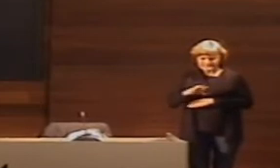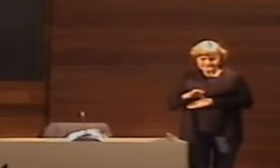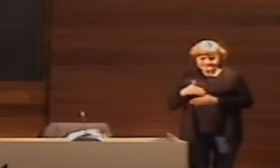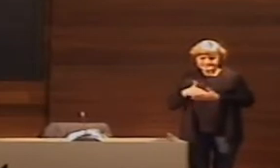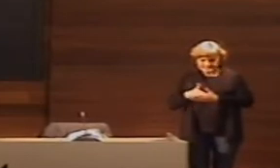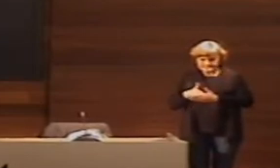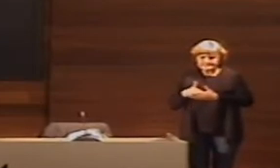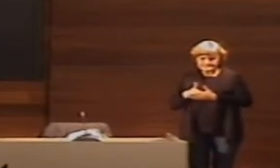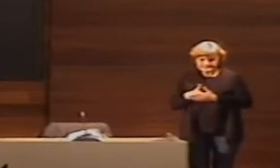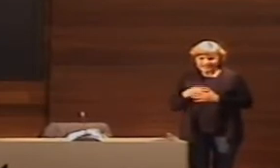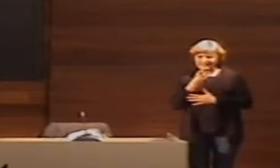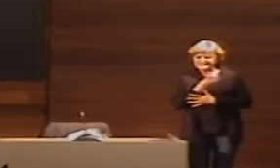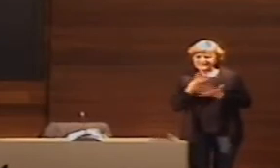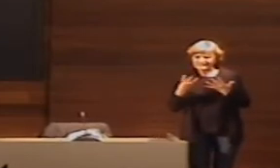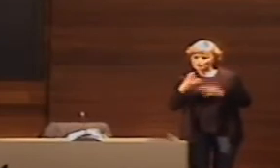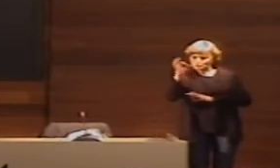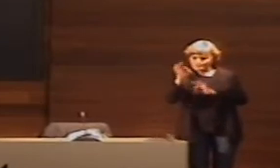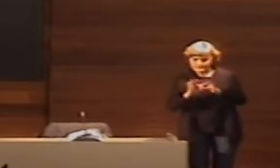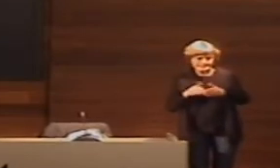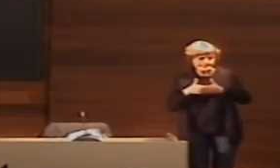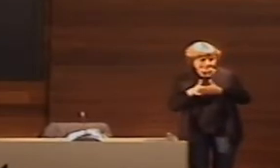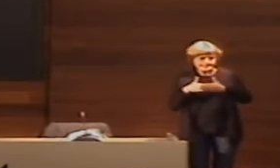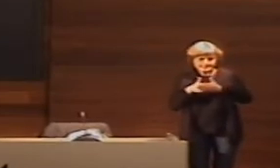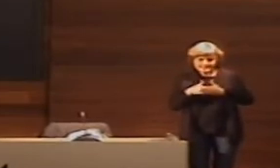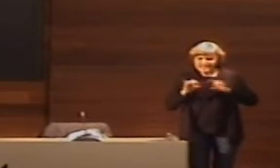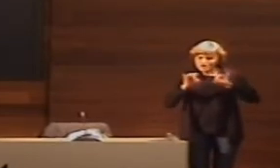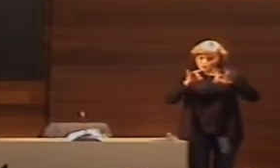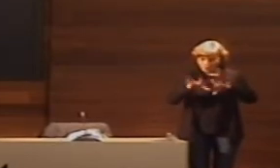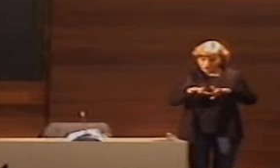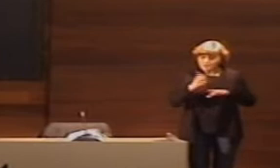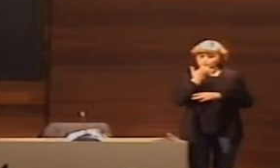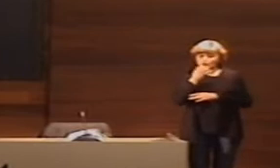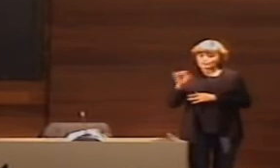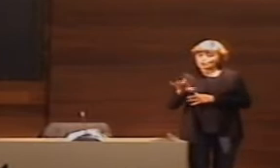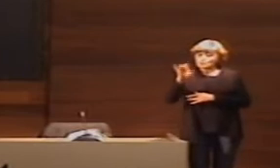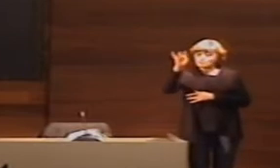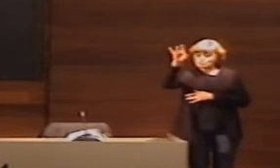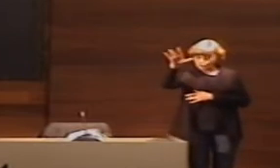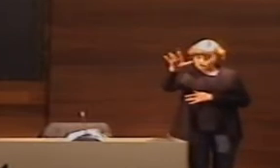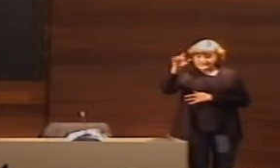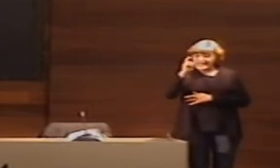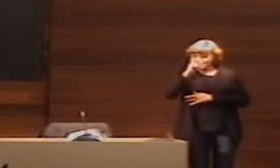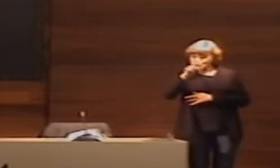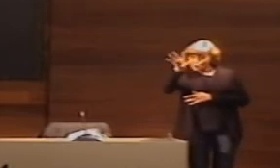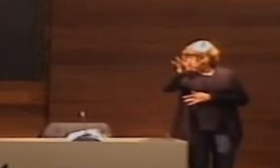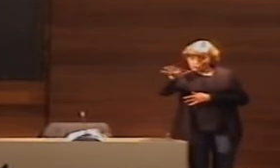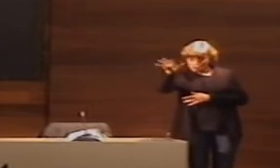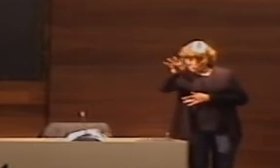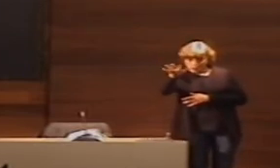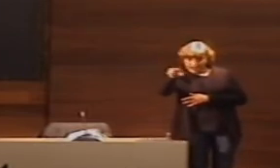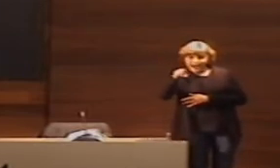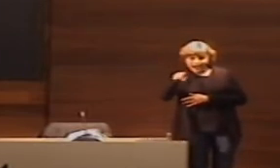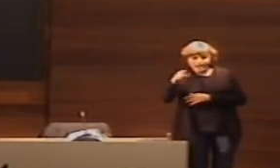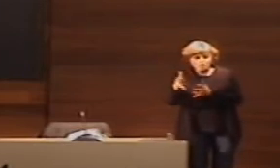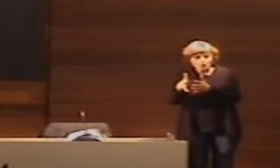38% y en Chingudi, que tiene un sistema de quinto contenedor voluntario, no llegan al 50%? ¿Por qué? Si no sé